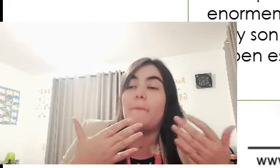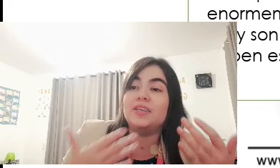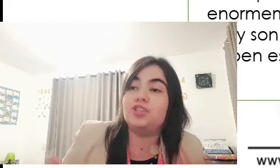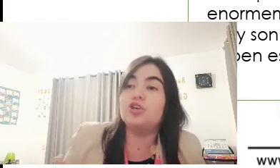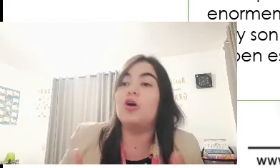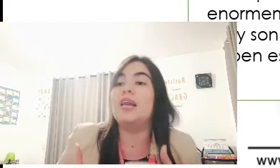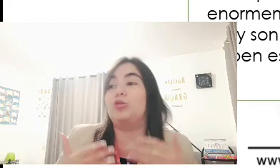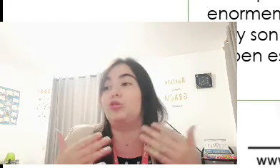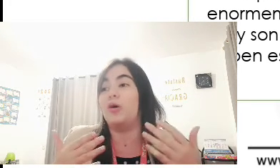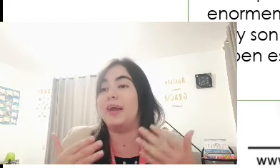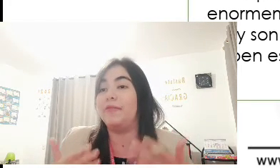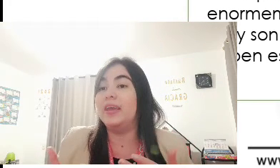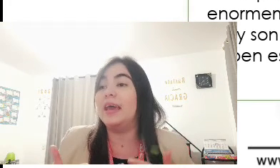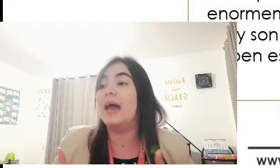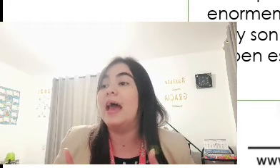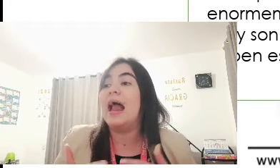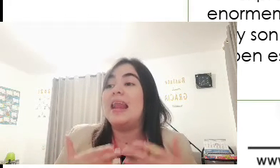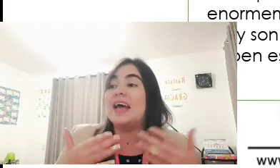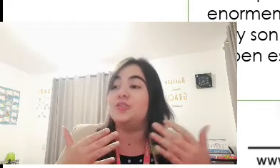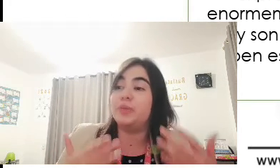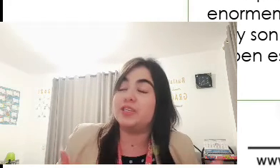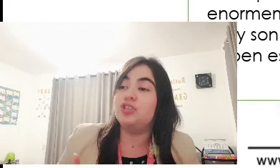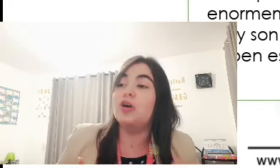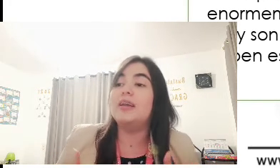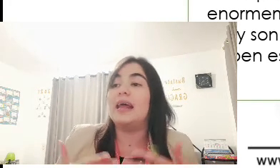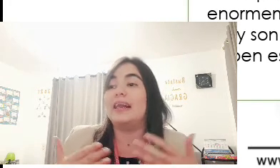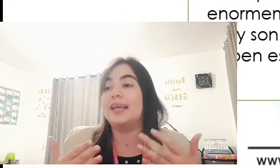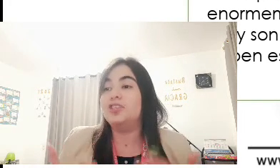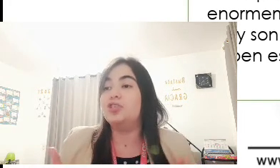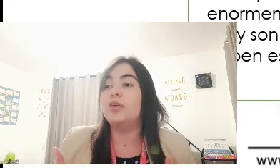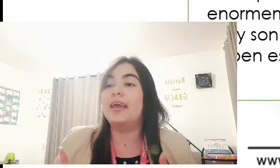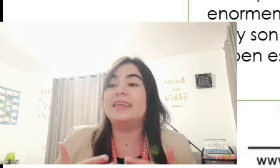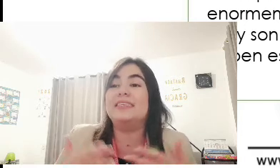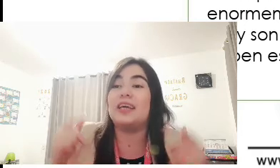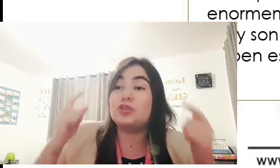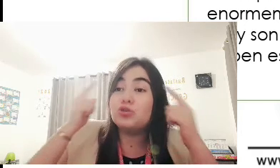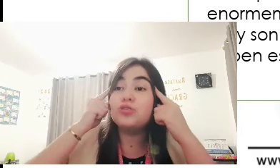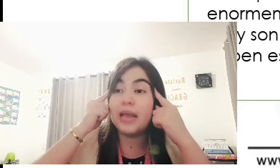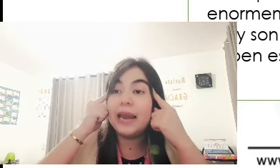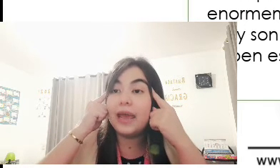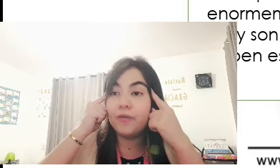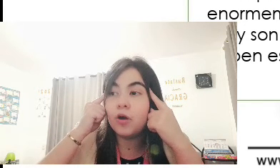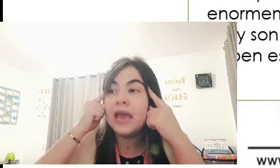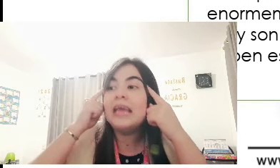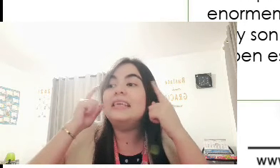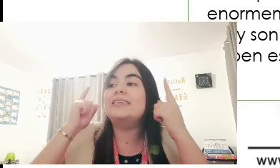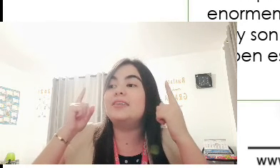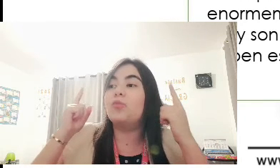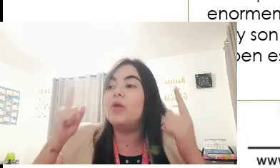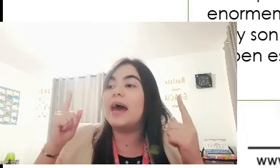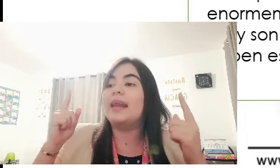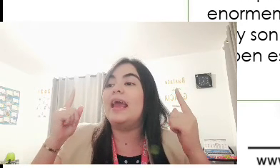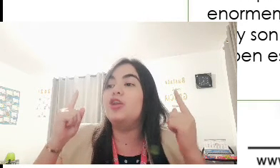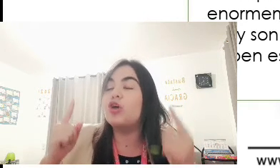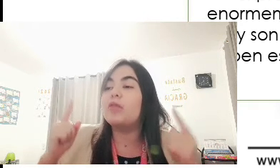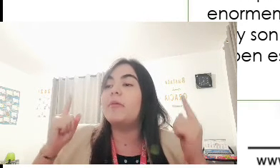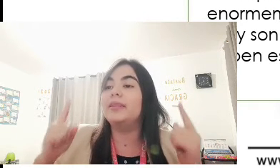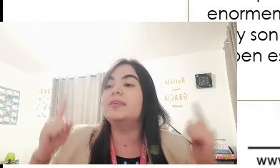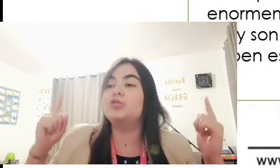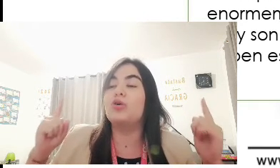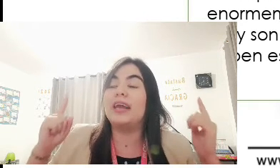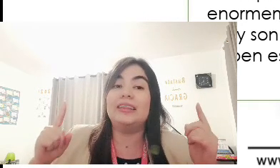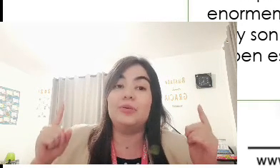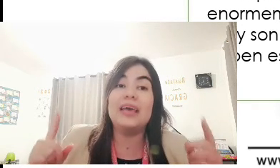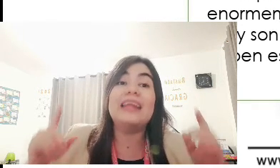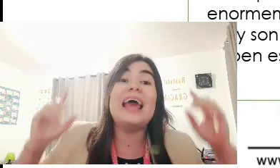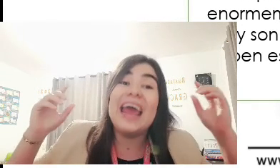su comprensión, la ortografía, la expresión, la redacción, ejercitar su cerebro y estimular enormemente